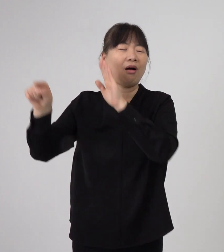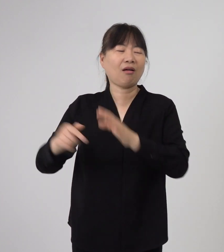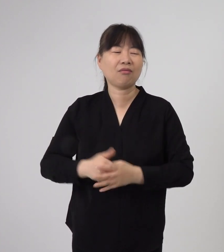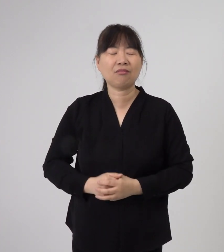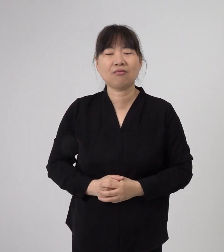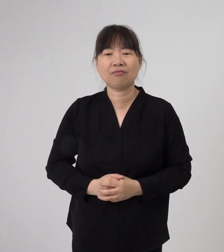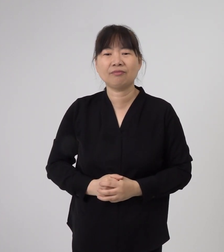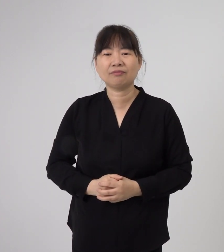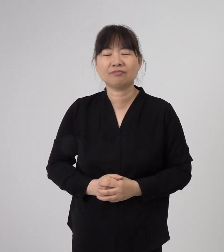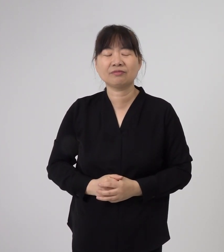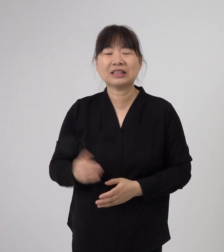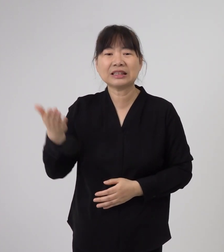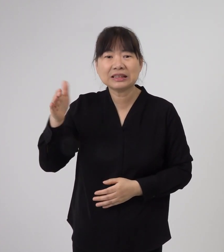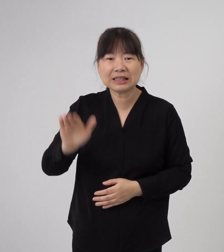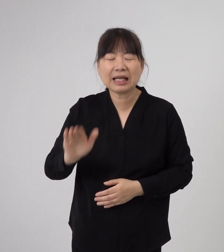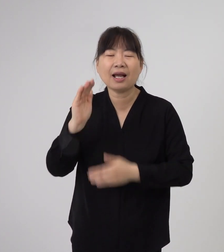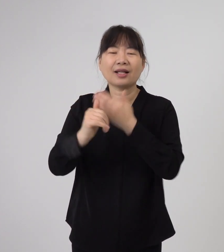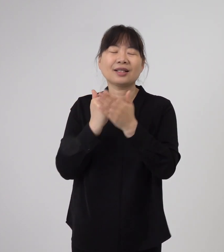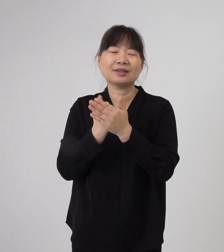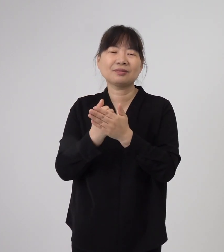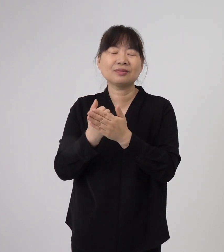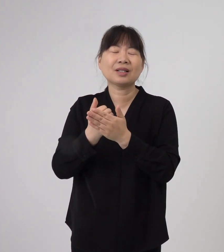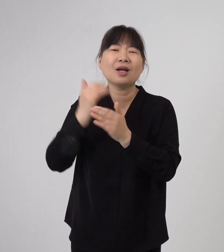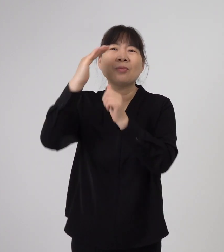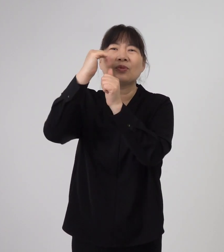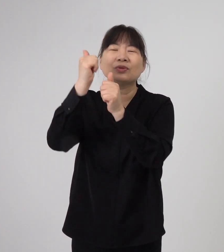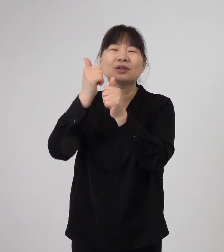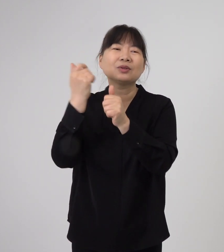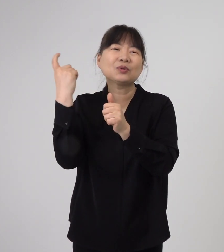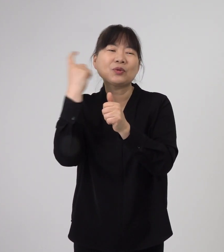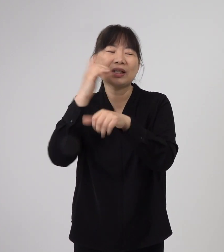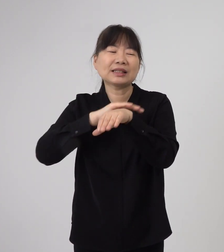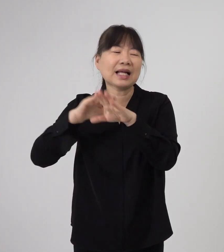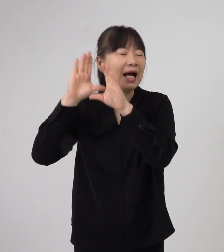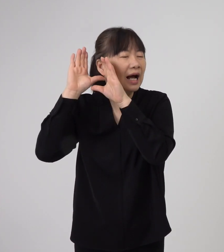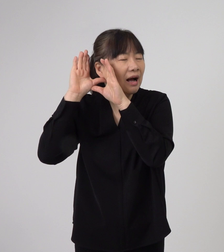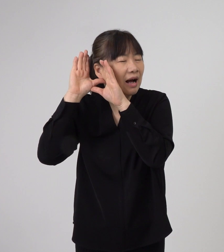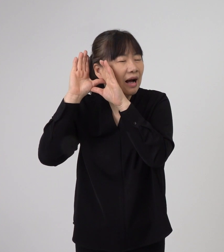언제 하나님 음성이 잘 듣는지 아세요? 언제?